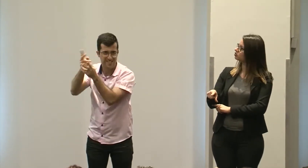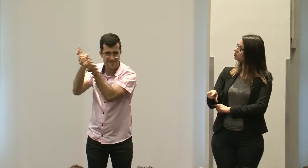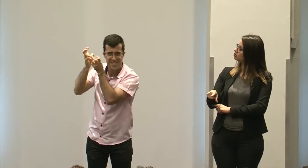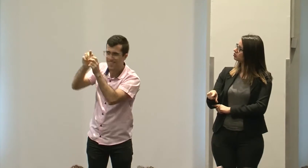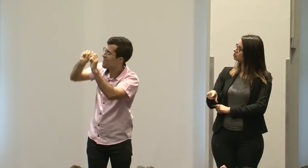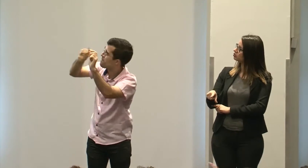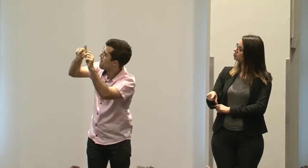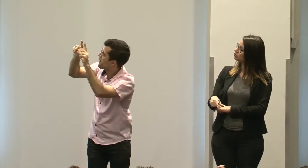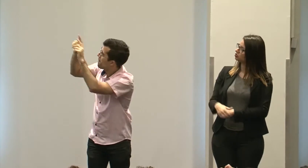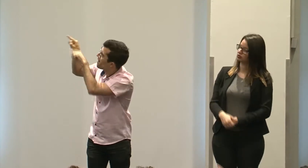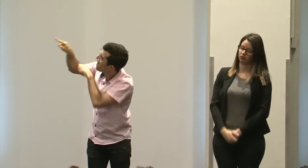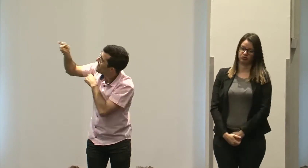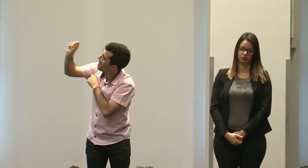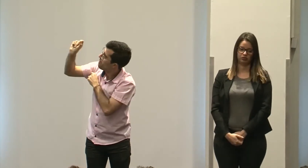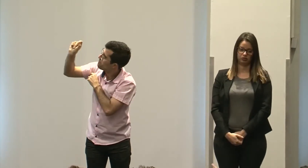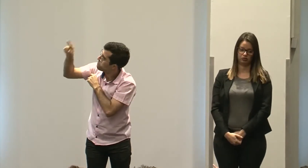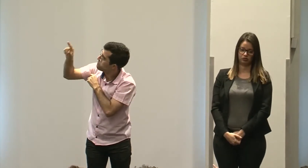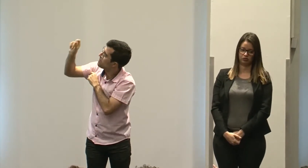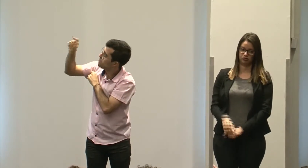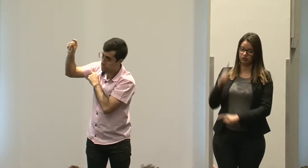Vejam a sequência.